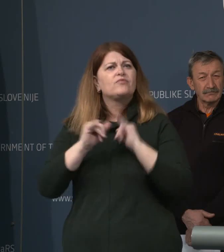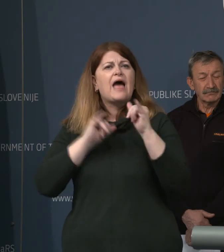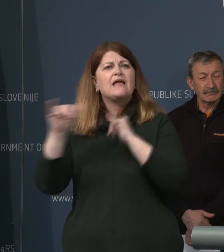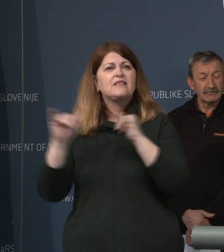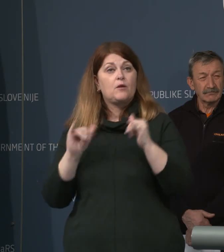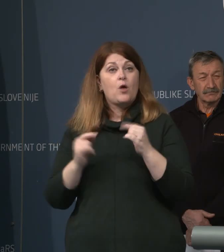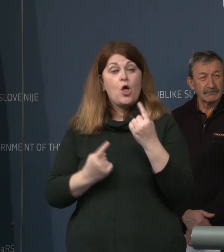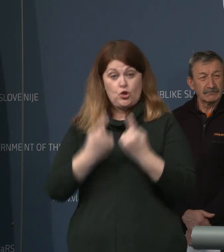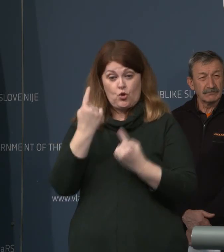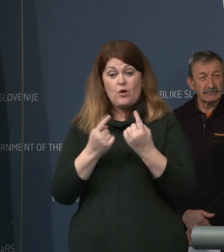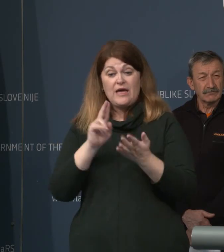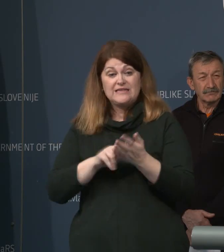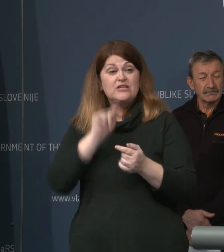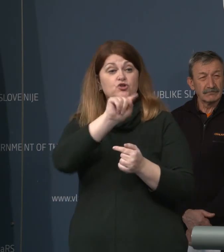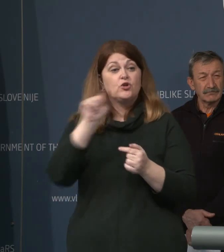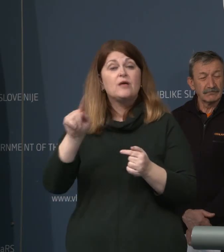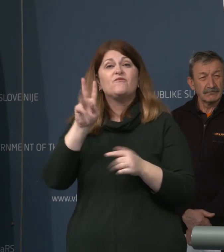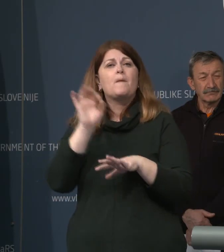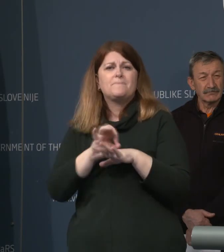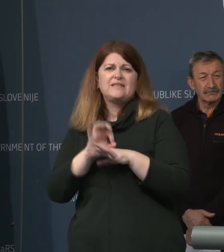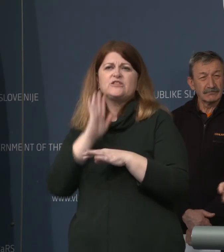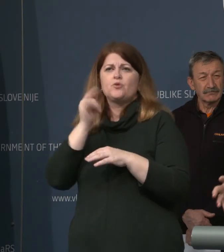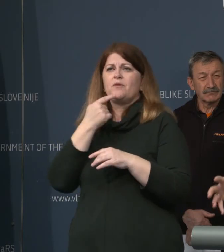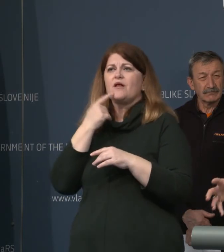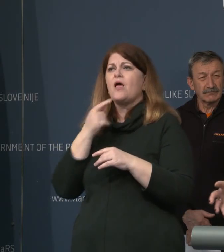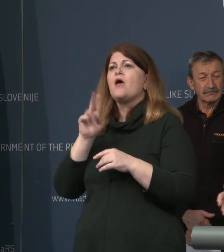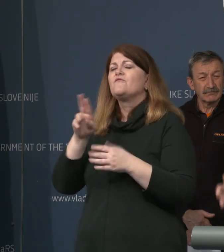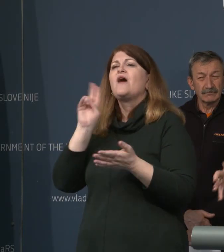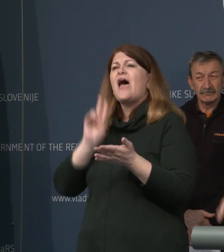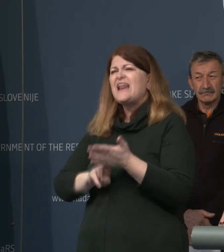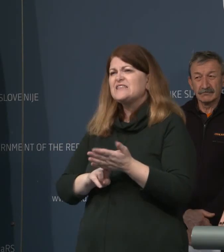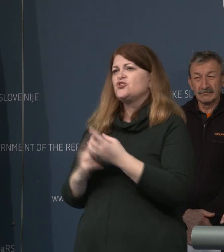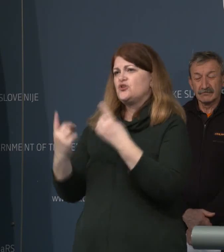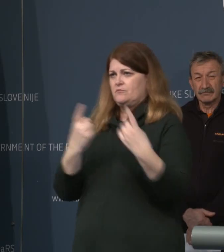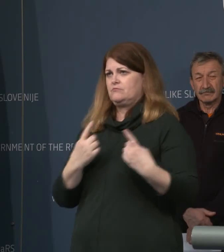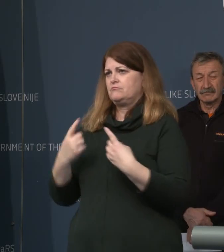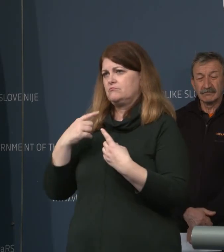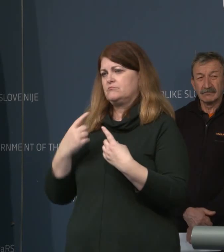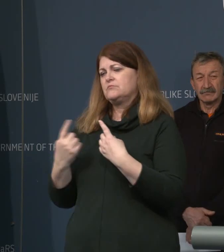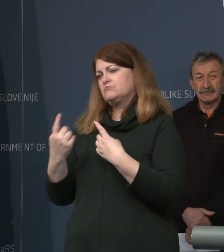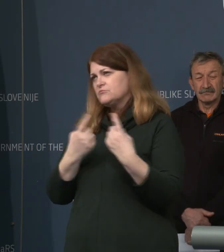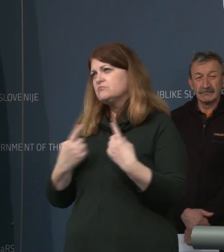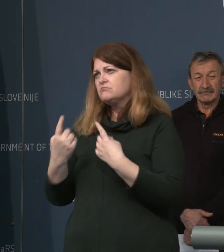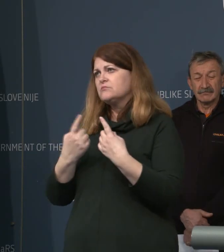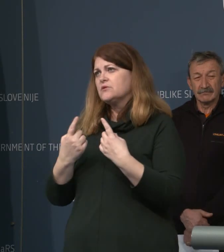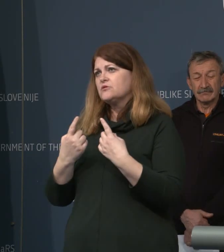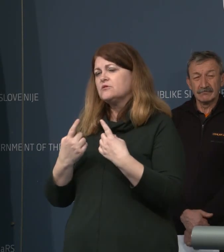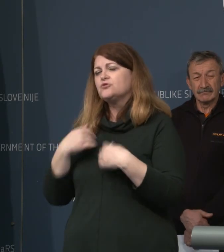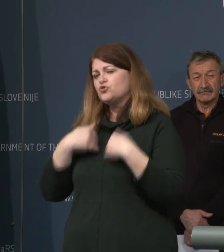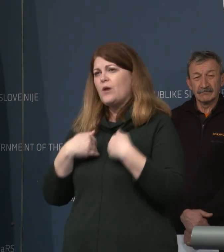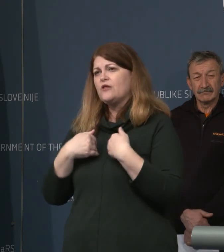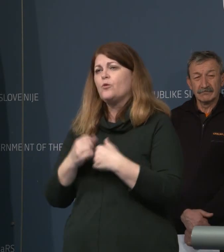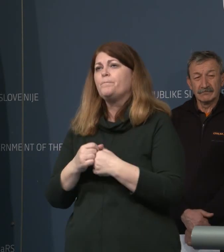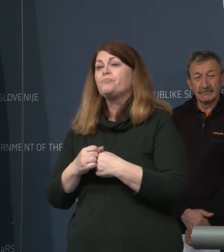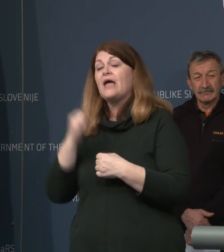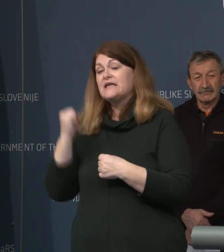terenu. Dogaja resnično tam, v medicini bi rekli real life situation, torej v resničnem dogajanju, zato tudi mi